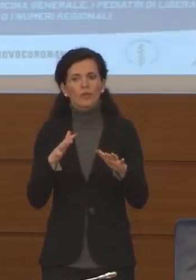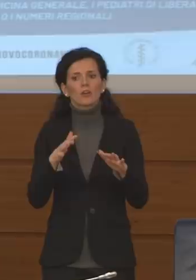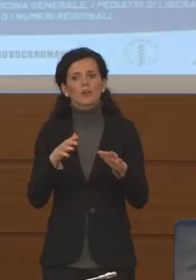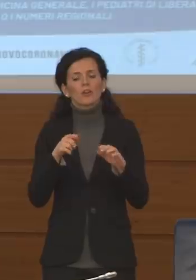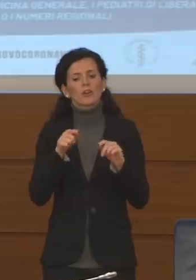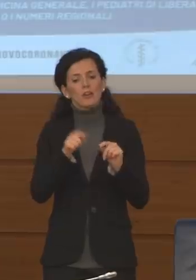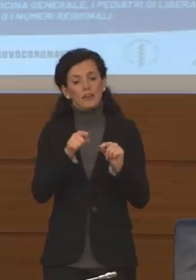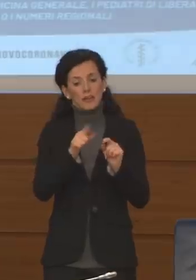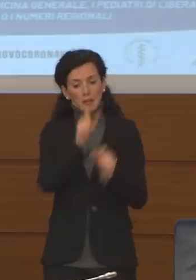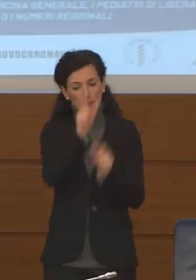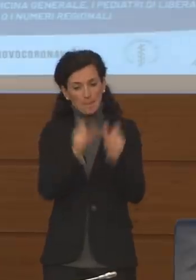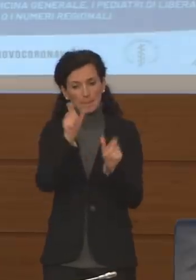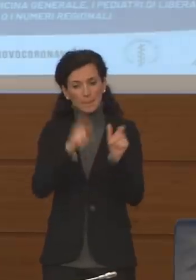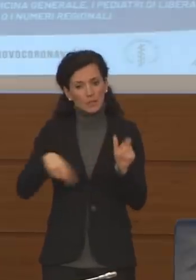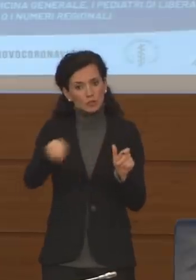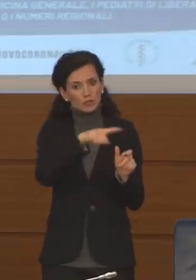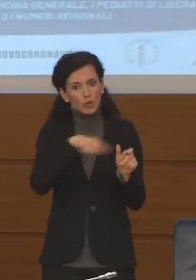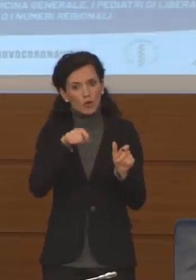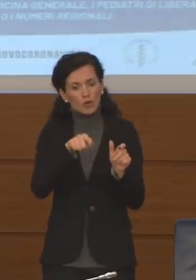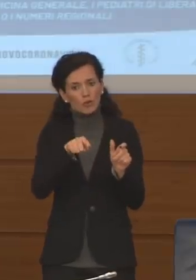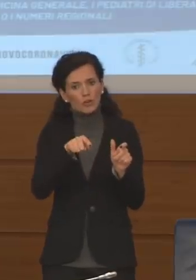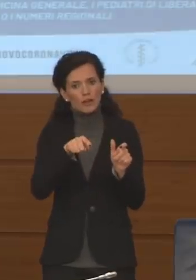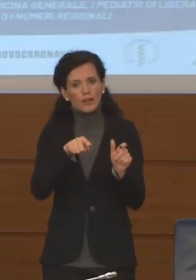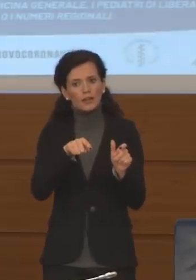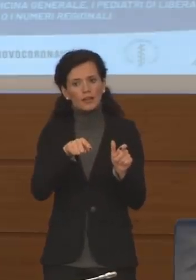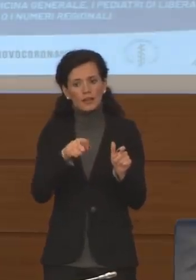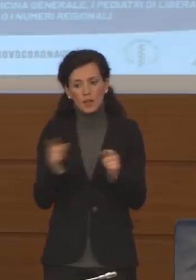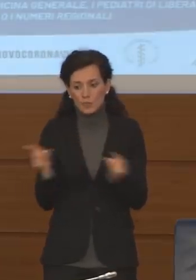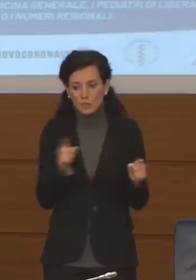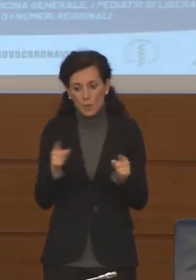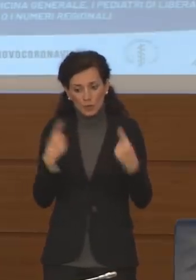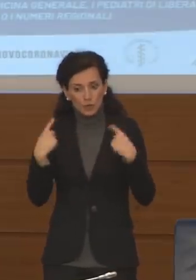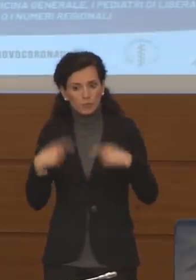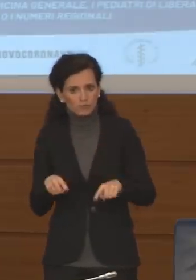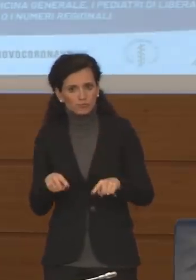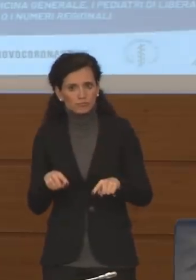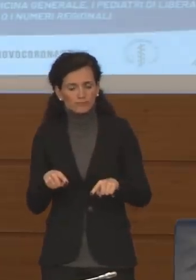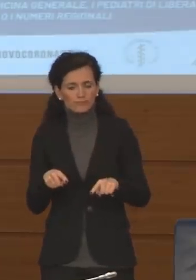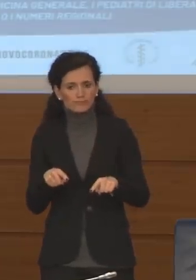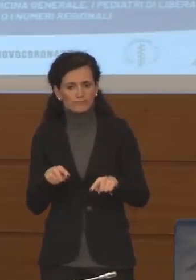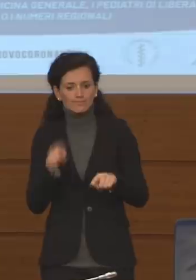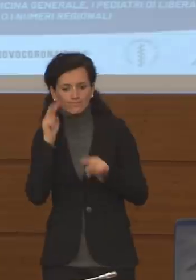persone che in questo momento vengono valutate